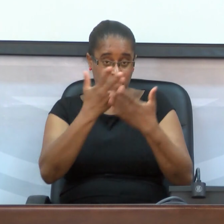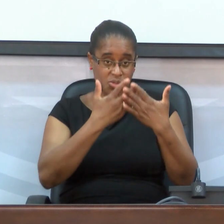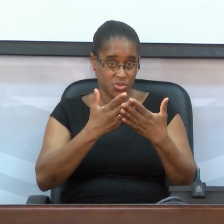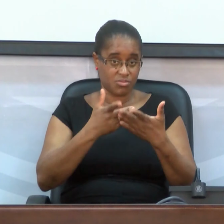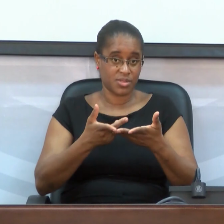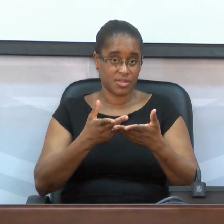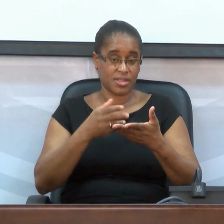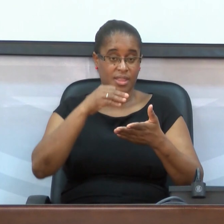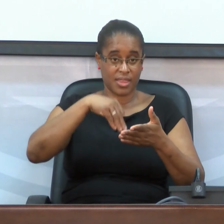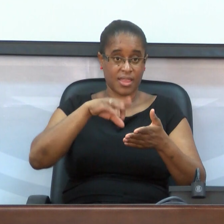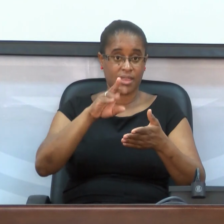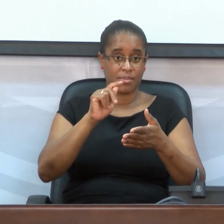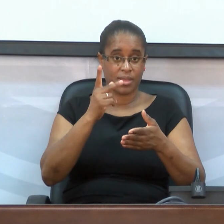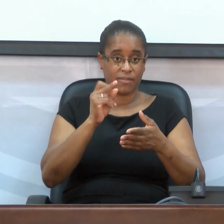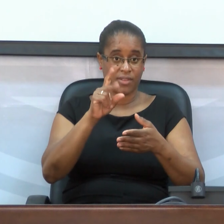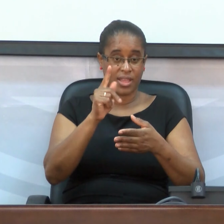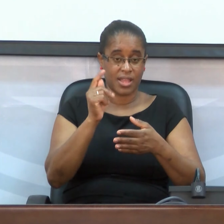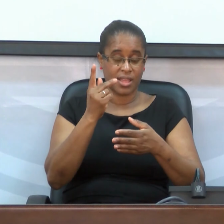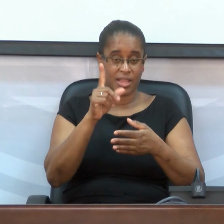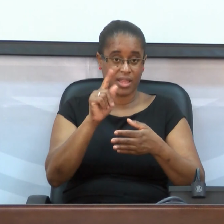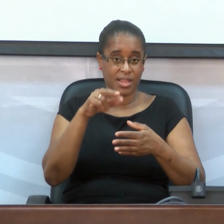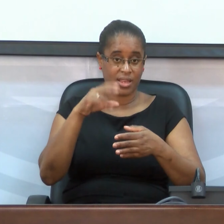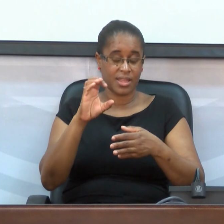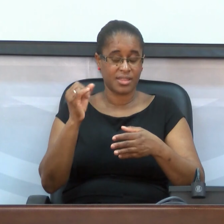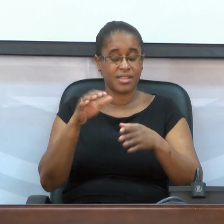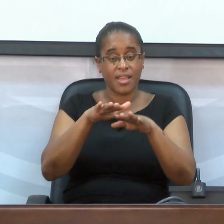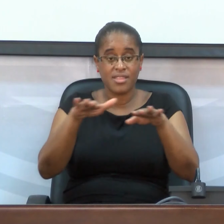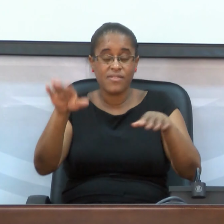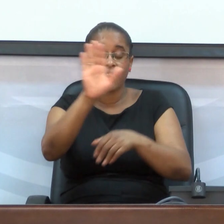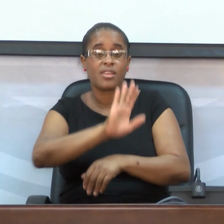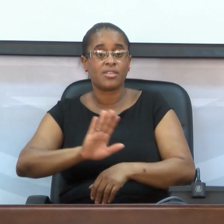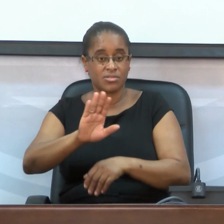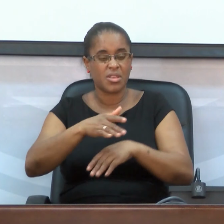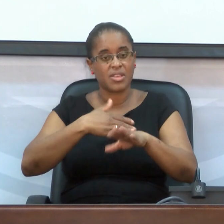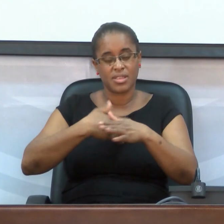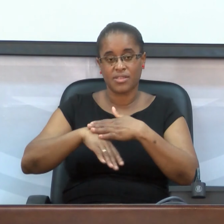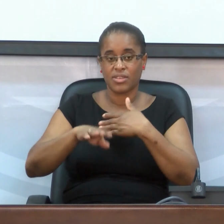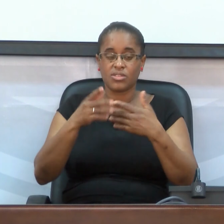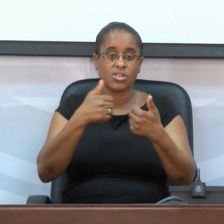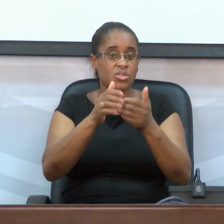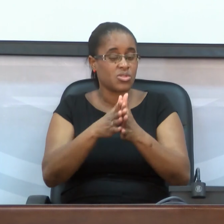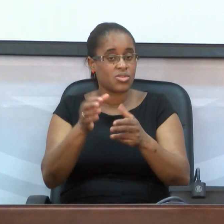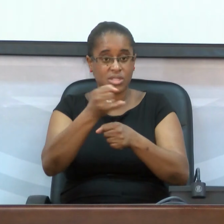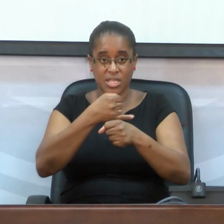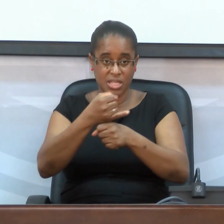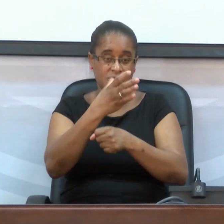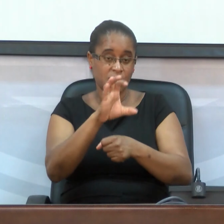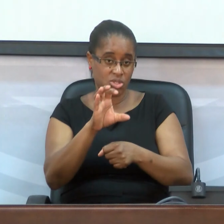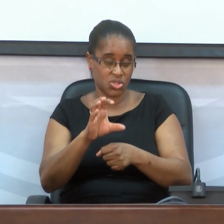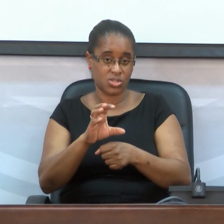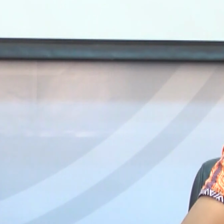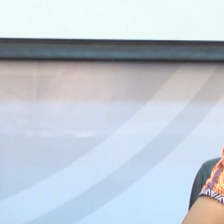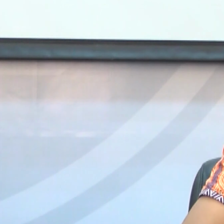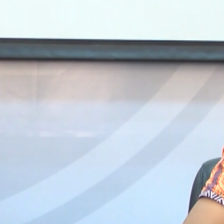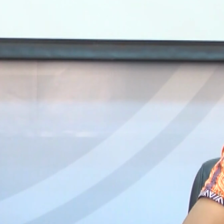A presidente do Instituto Nacional de Saúde Pública informa que as autoridades de saúde esperam começar a 20 de junho a aplicar